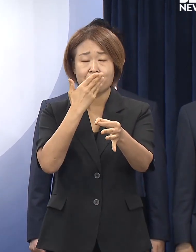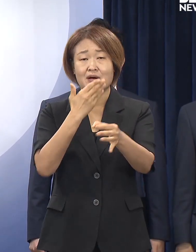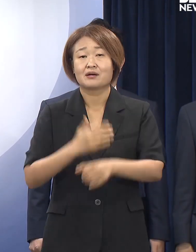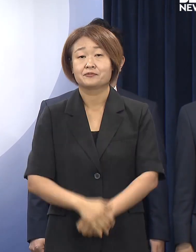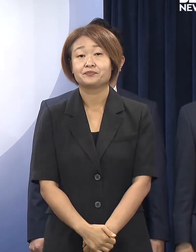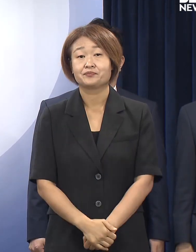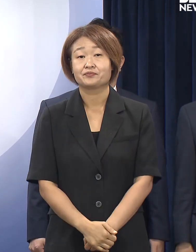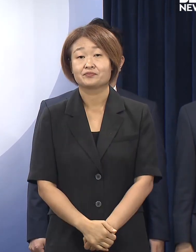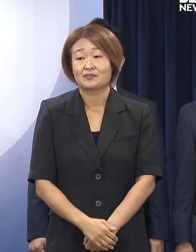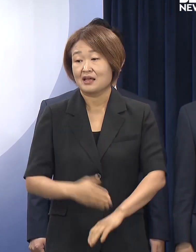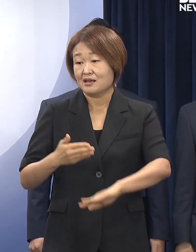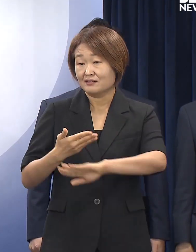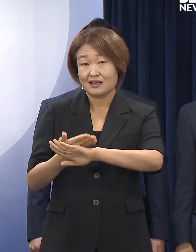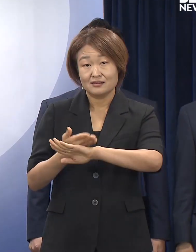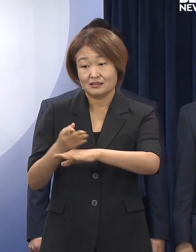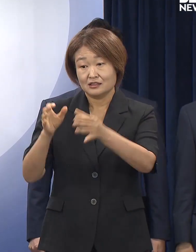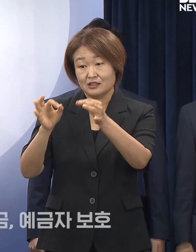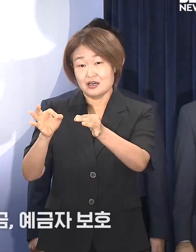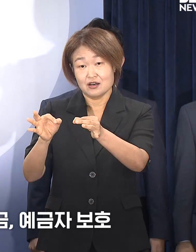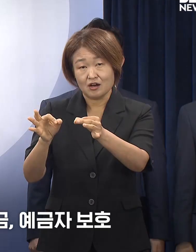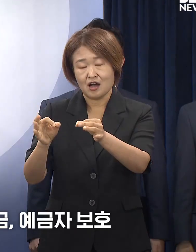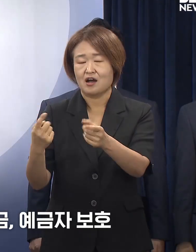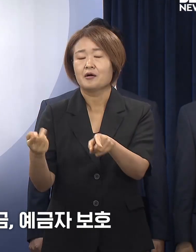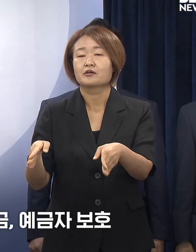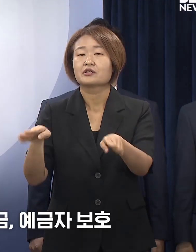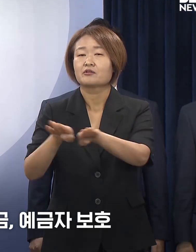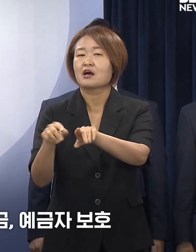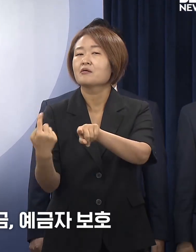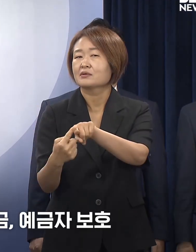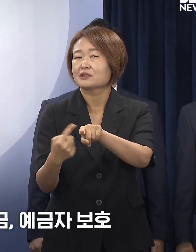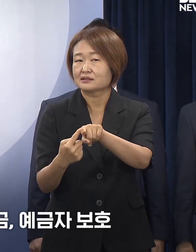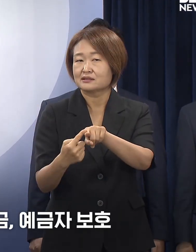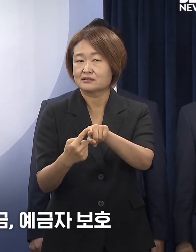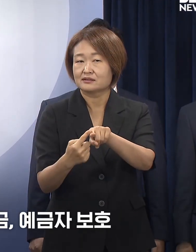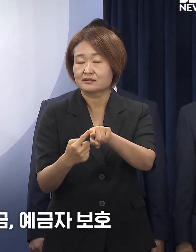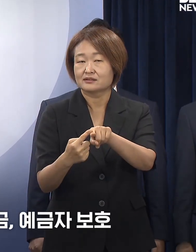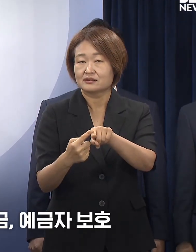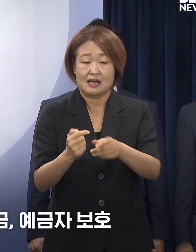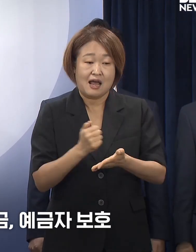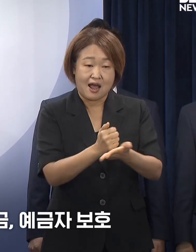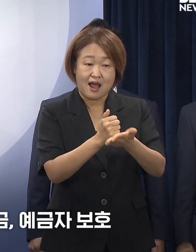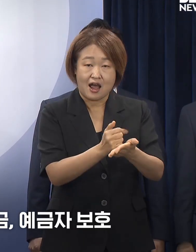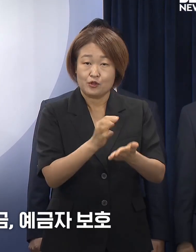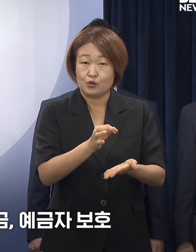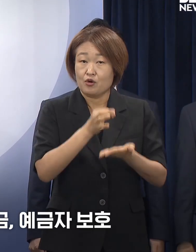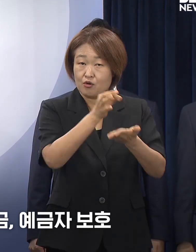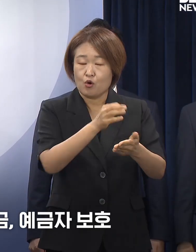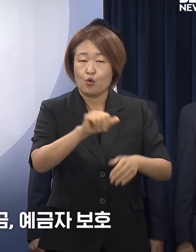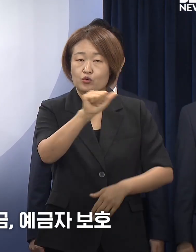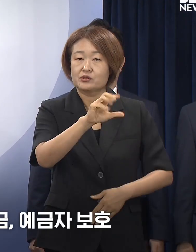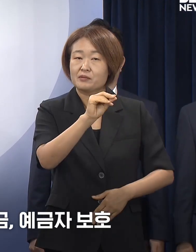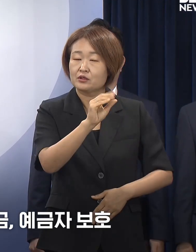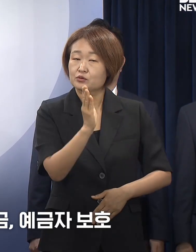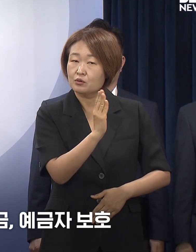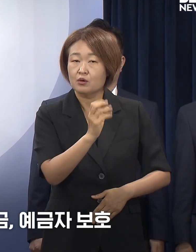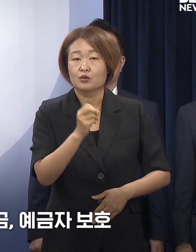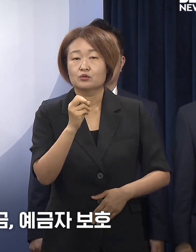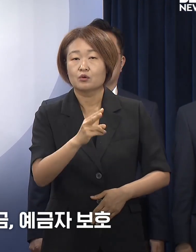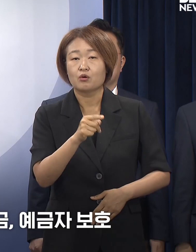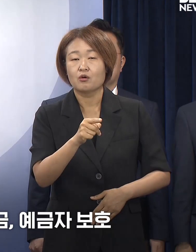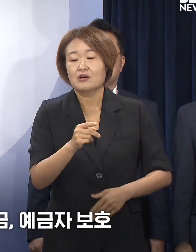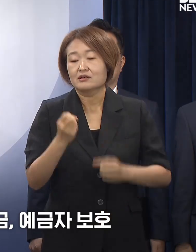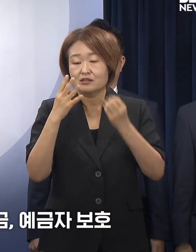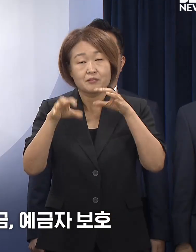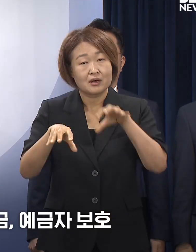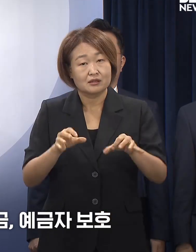다른 금융기관과 마찬가지로 예금자별 5천만 원 이하 예적금은 새마을금고법에